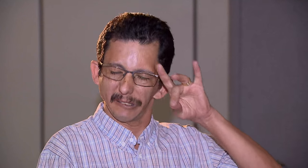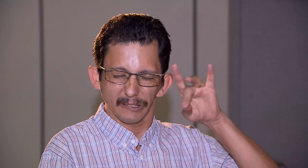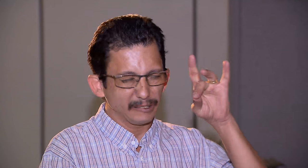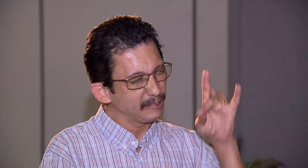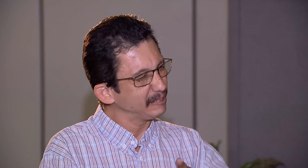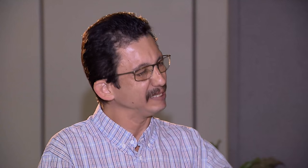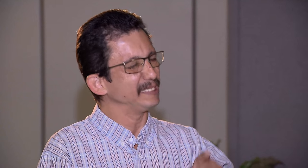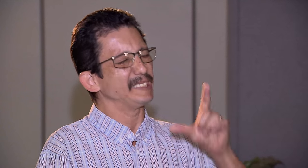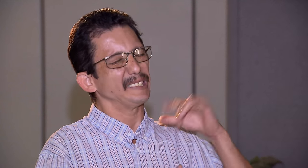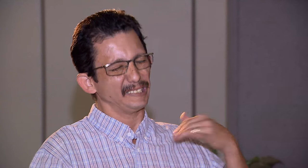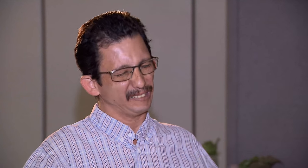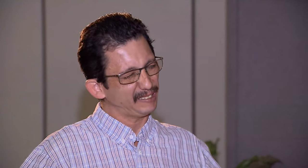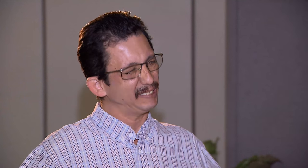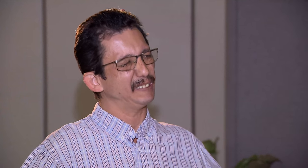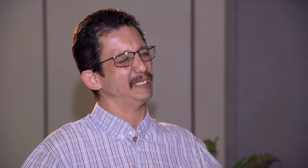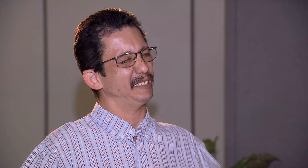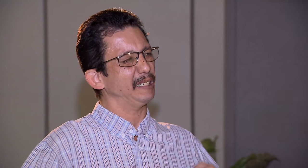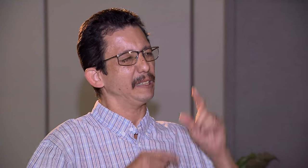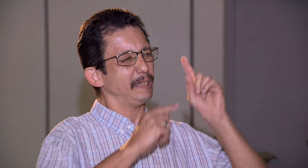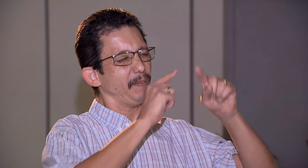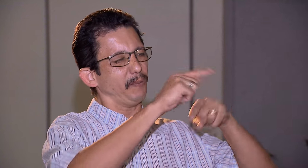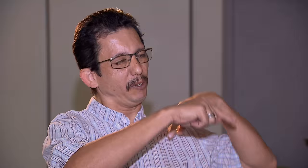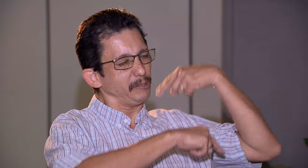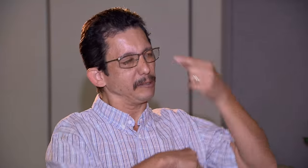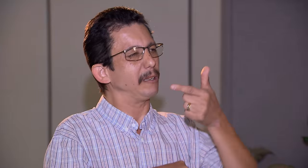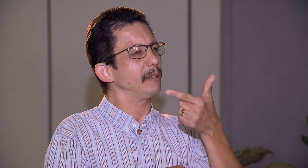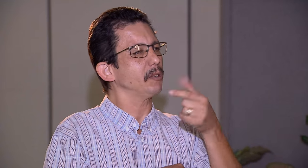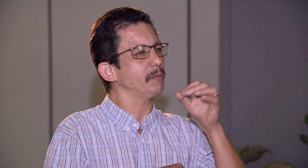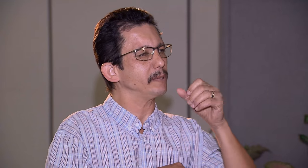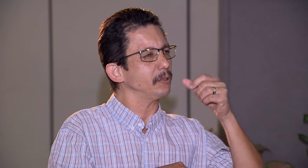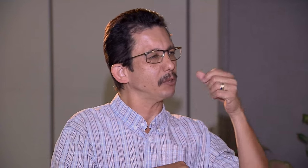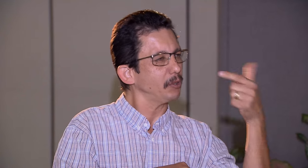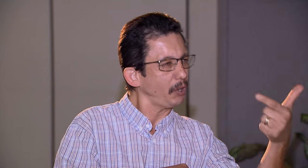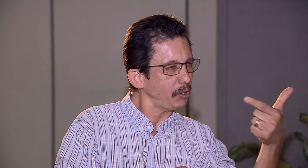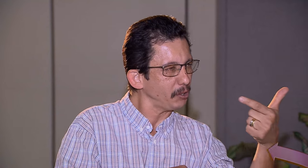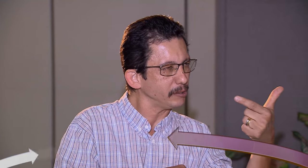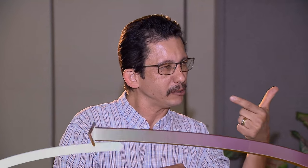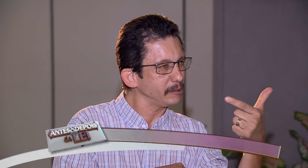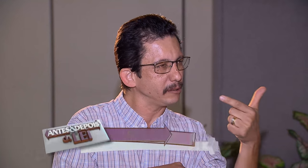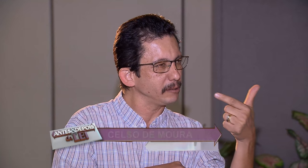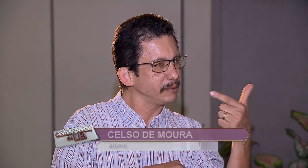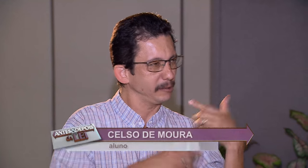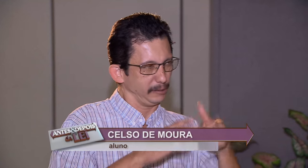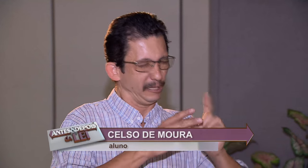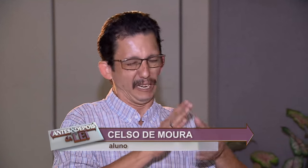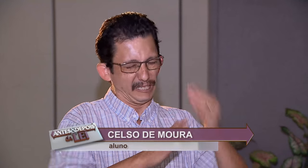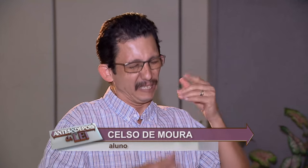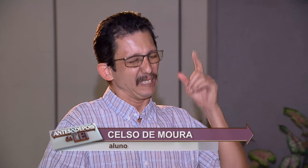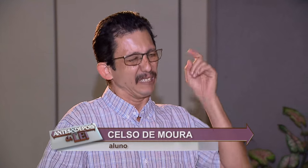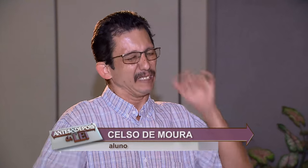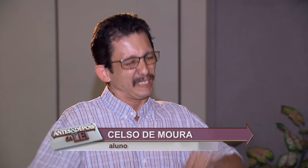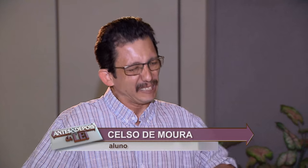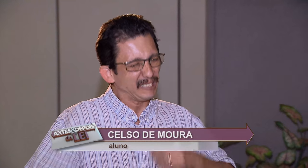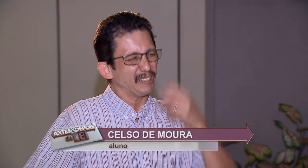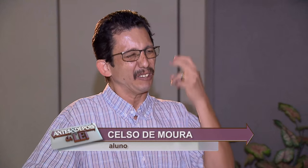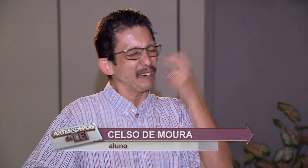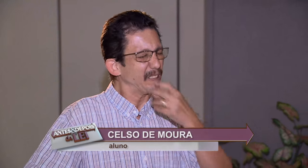difícil, né? Era um sofrimento muito grande. Porque a sociedade toda obrigava a